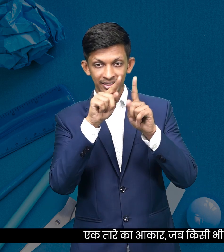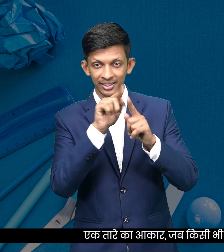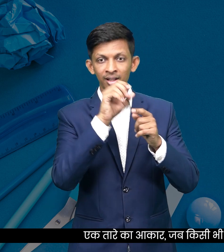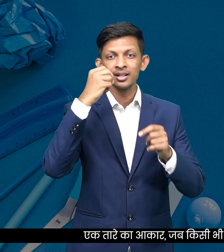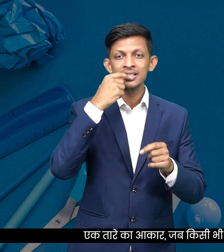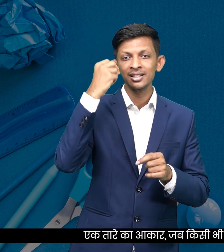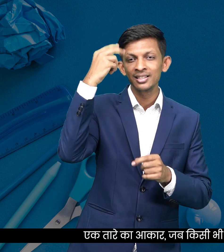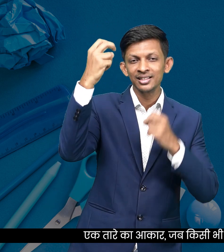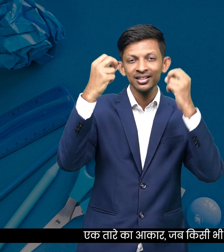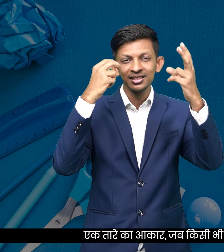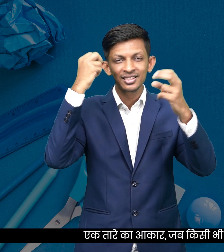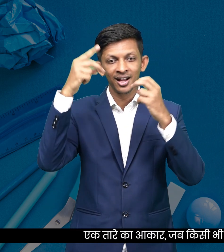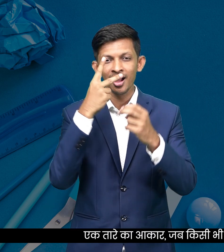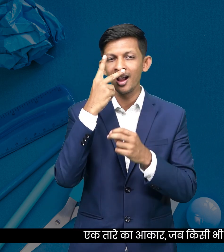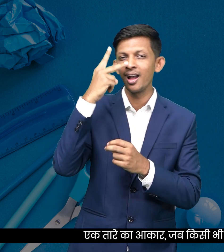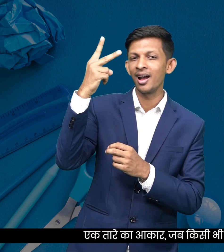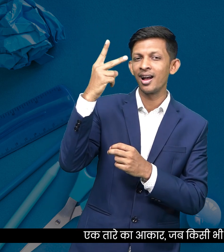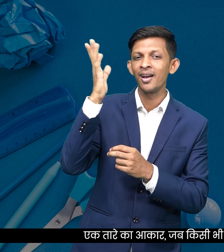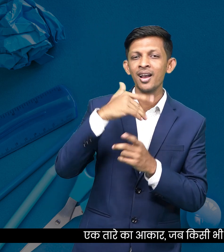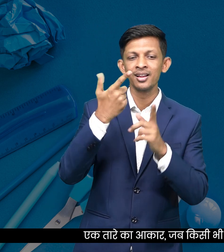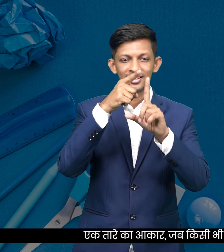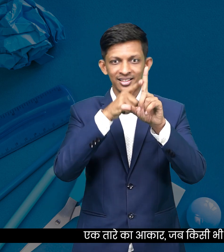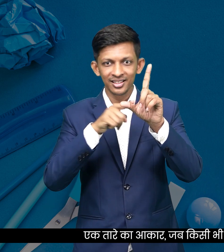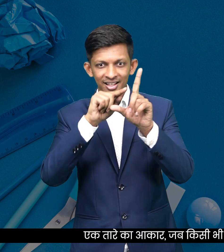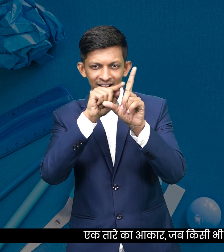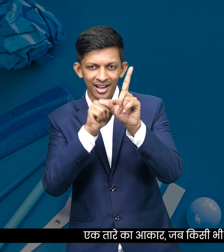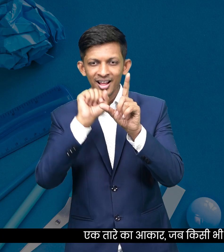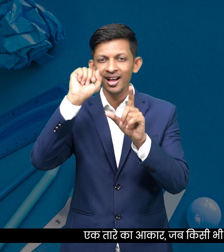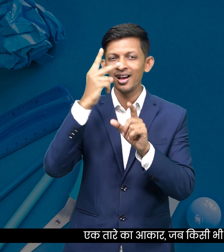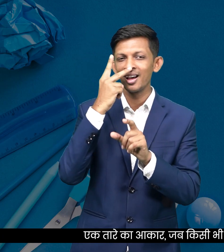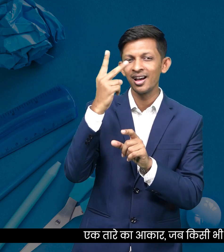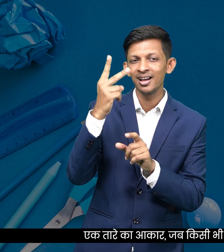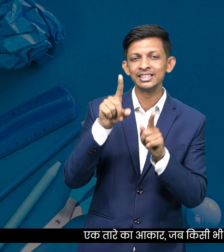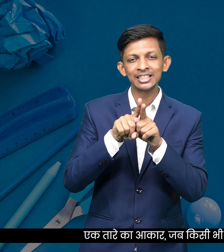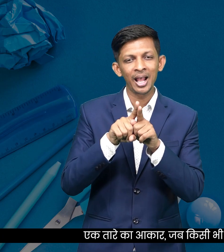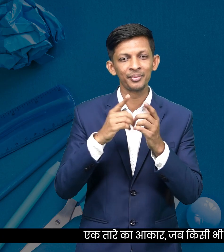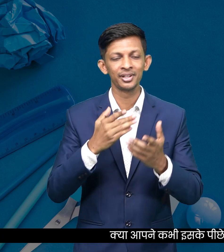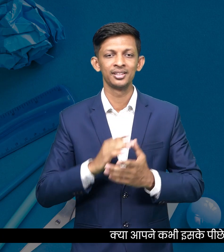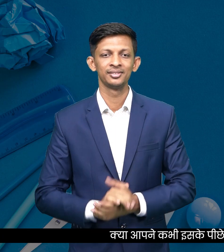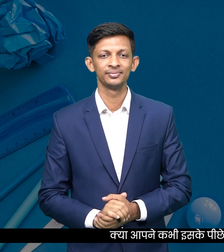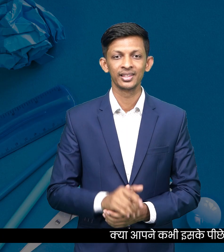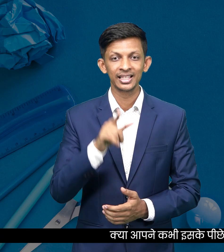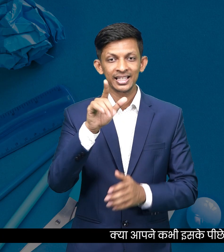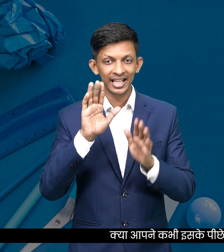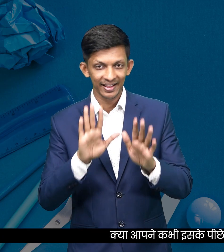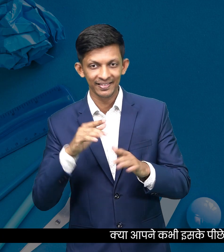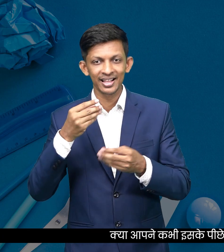एक तारे का आकार जब किसी भी कोण से देखा जाता है वही लगता है। क्या आपने कभी इसके पीछे